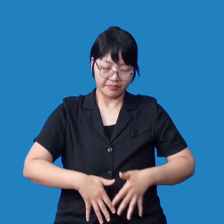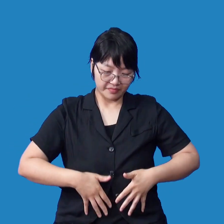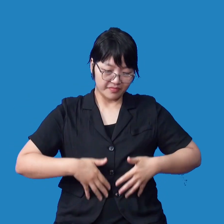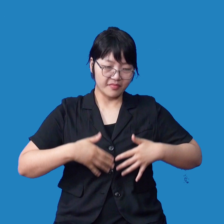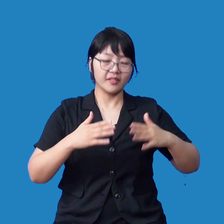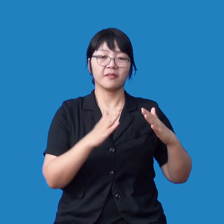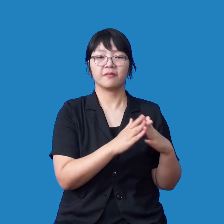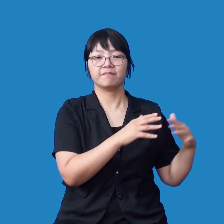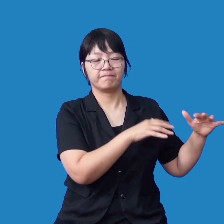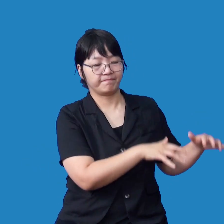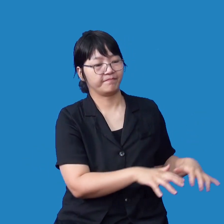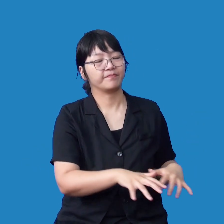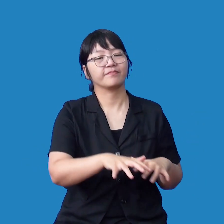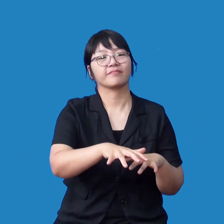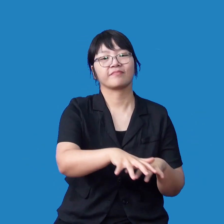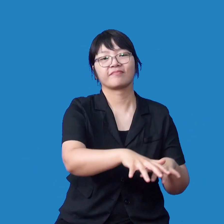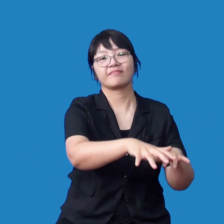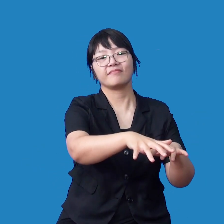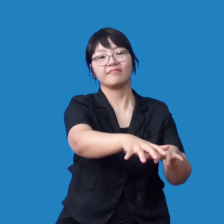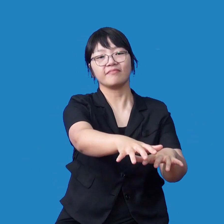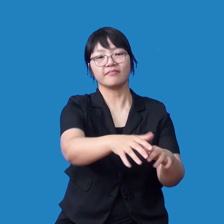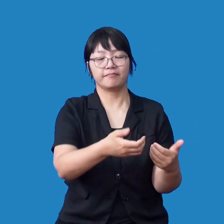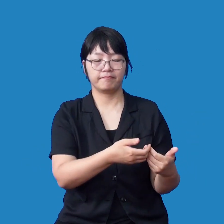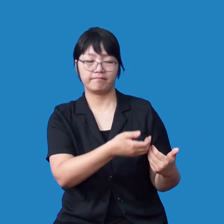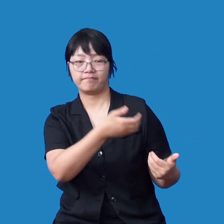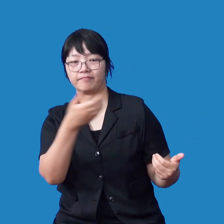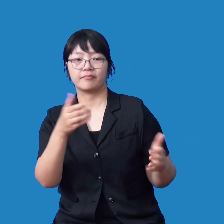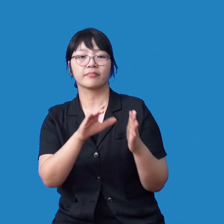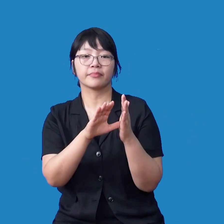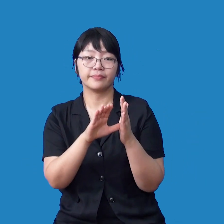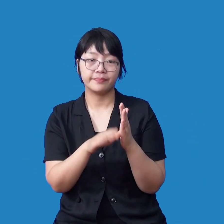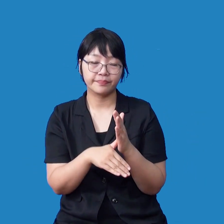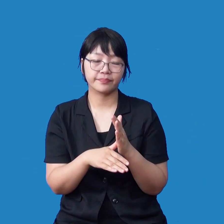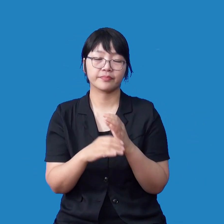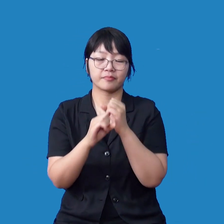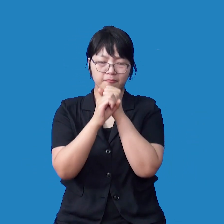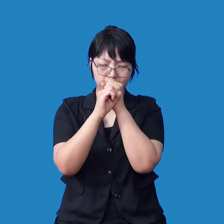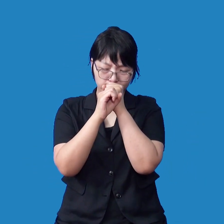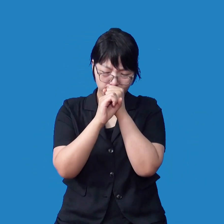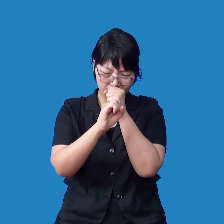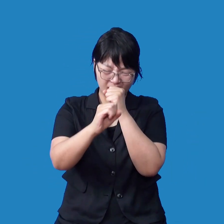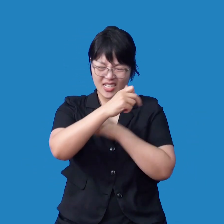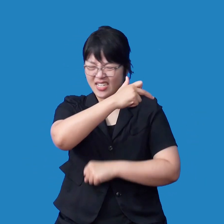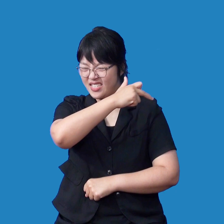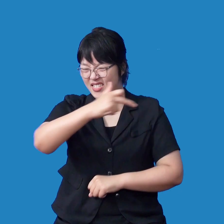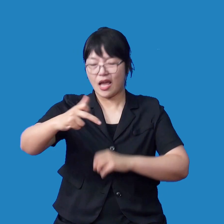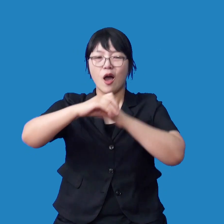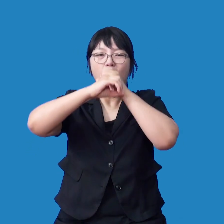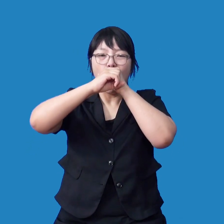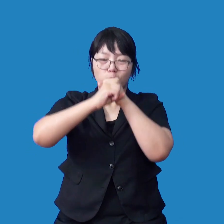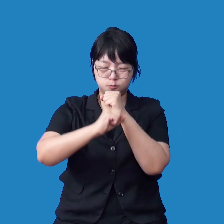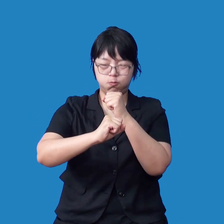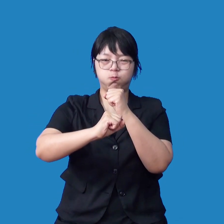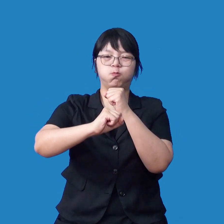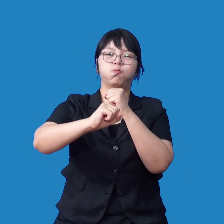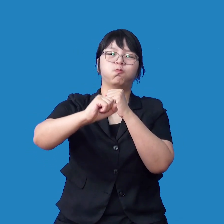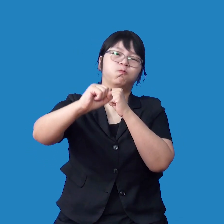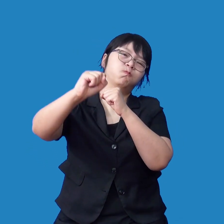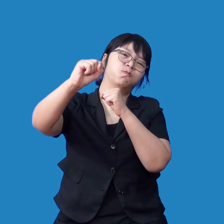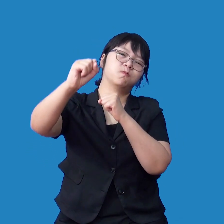남쪽 진영들이 행진할 것이라. 떠나려 할 때에는 나팔 소리를 크게 불